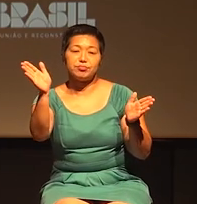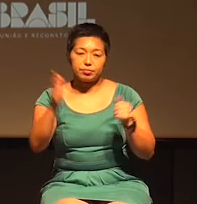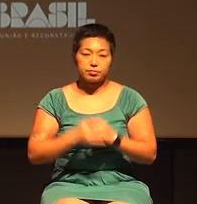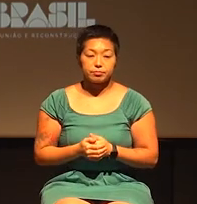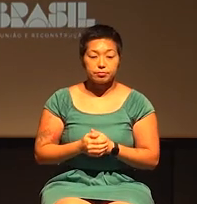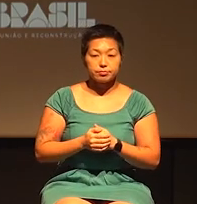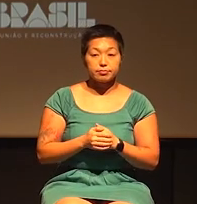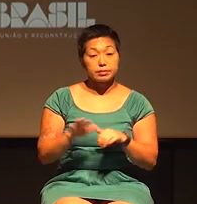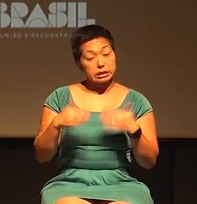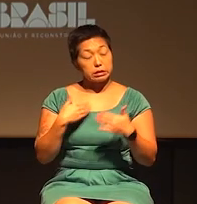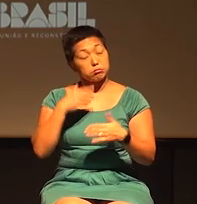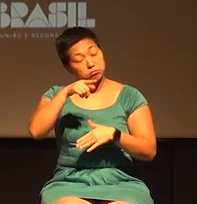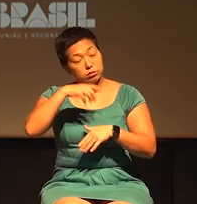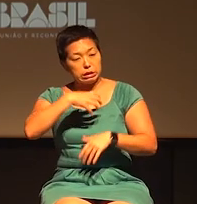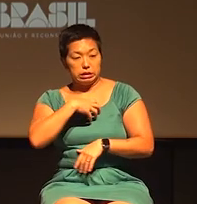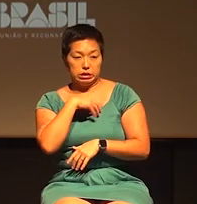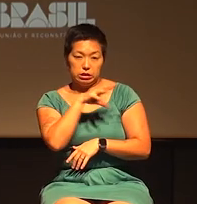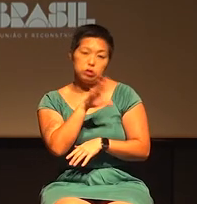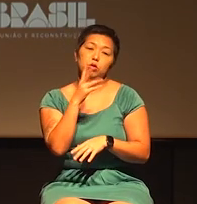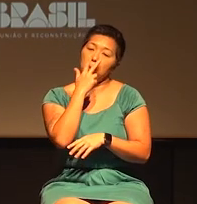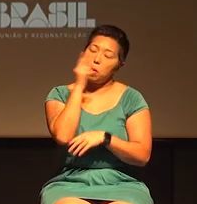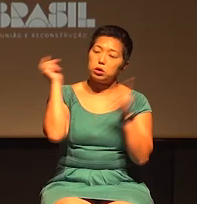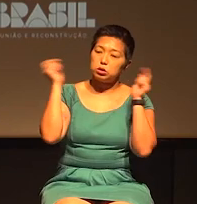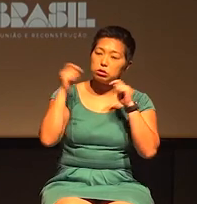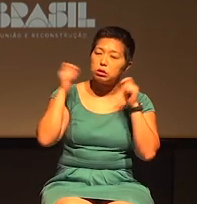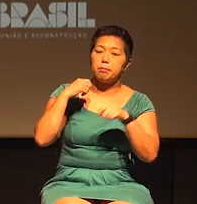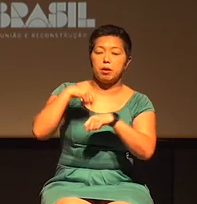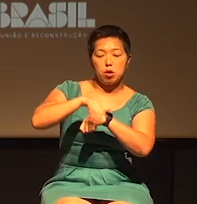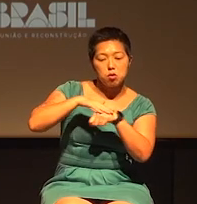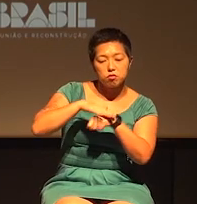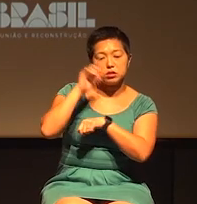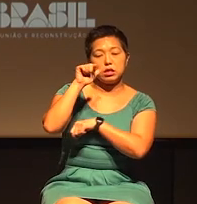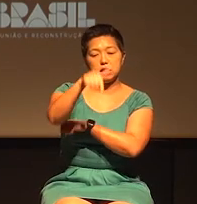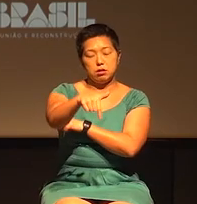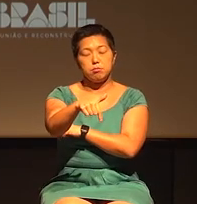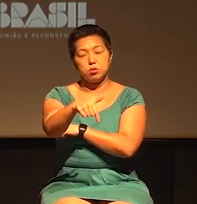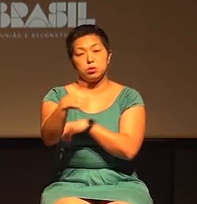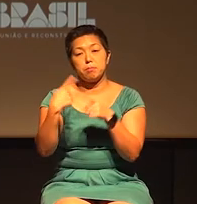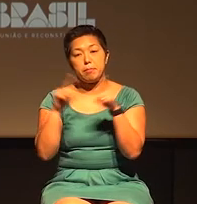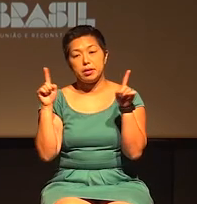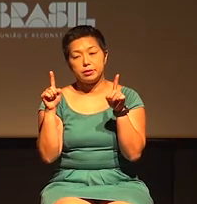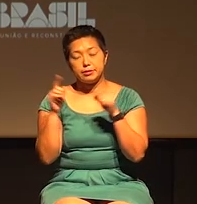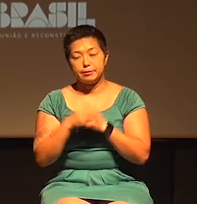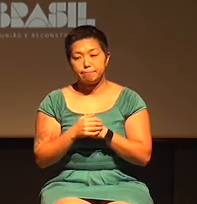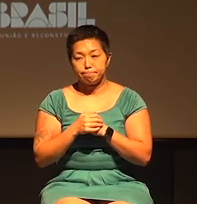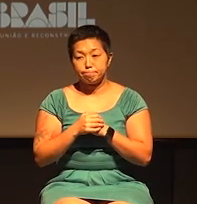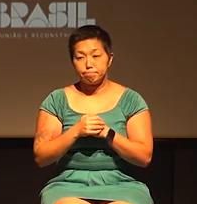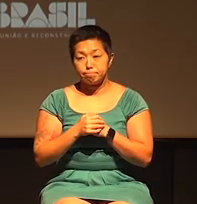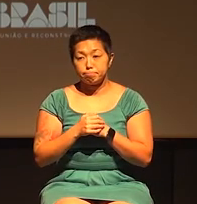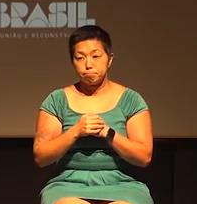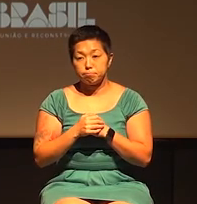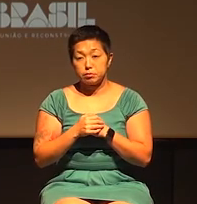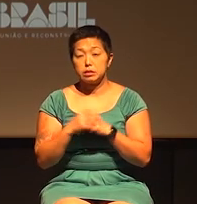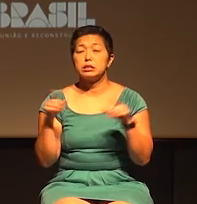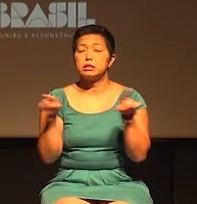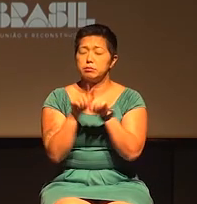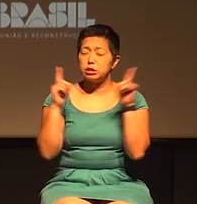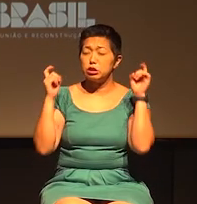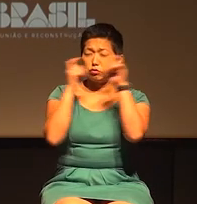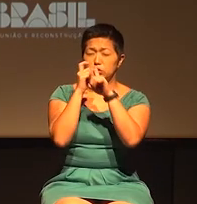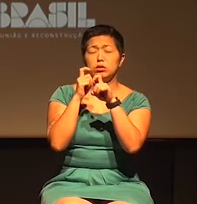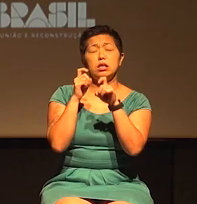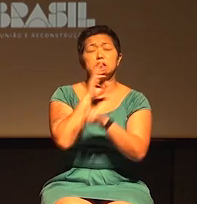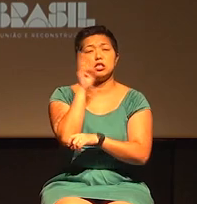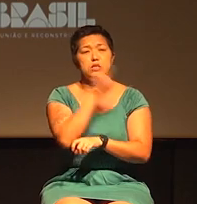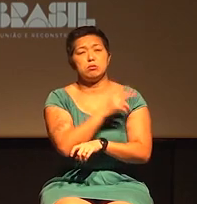Eh nesse sentido acho que a gente pode ir conversando enfim depois né mas eh também muita dificuldade de responder a sua